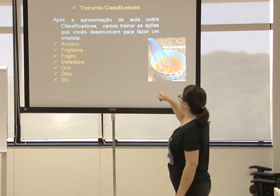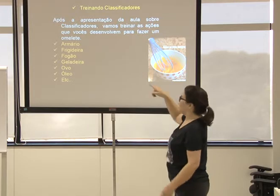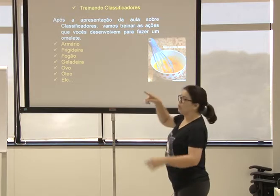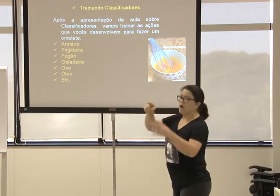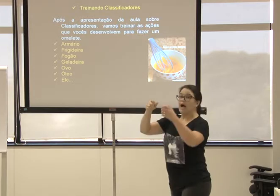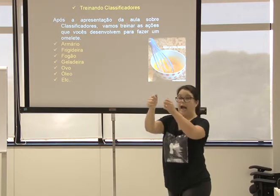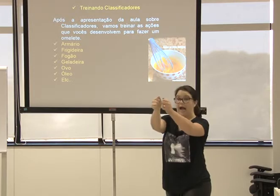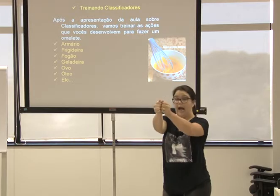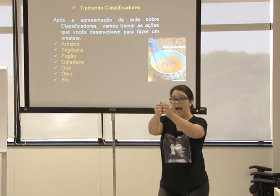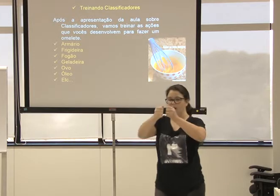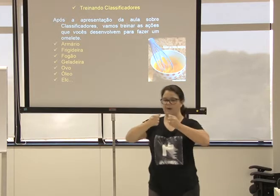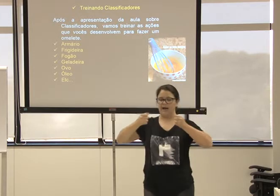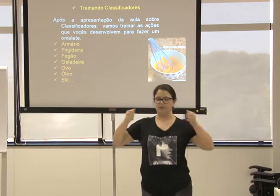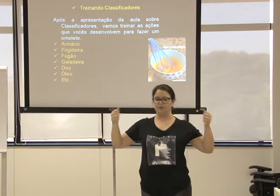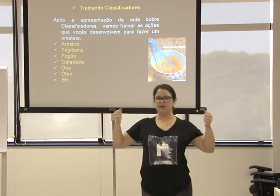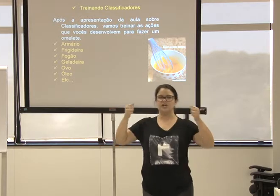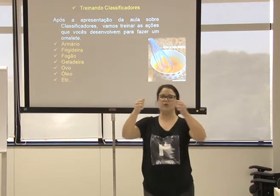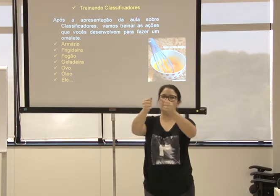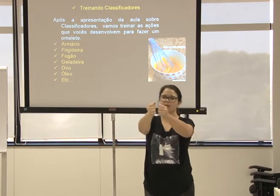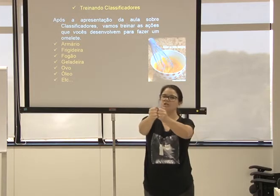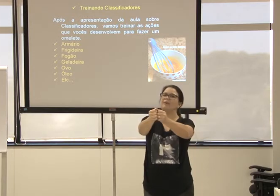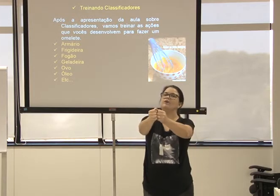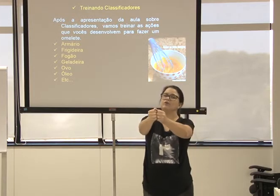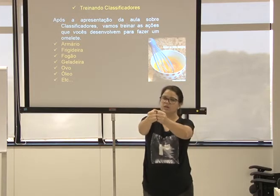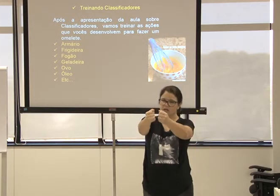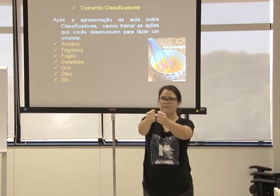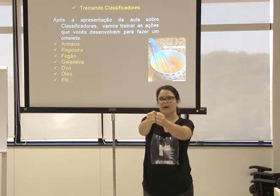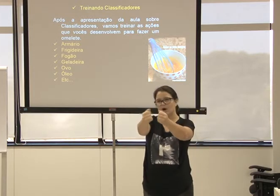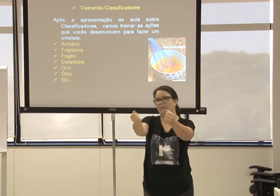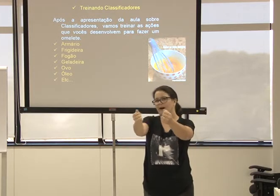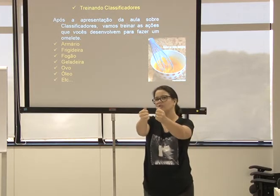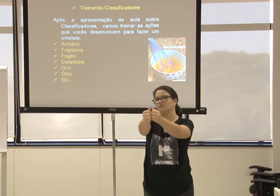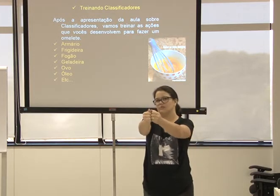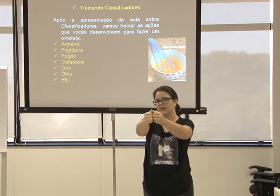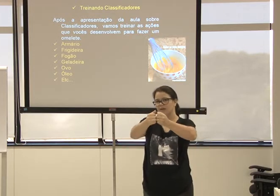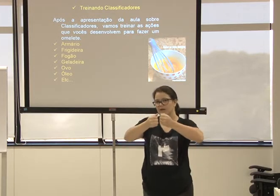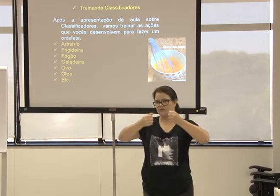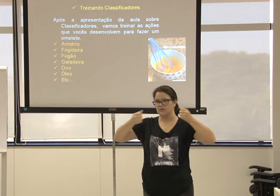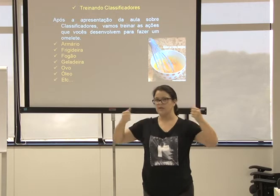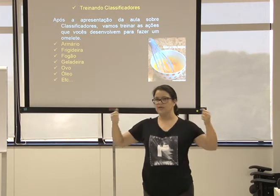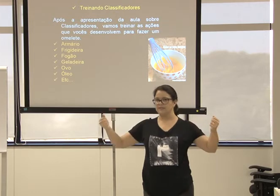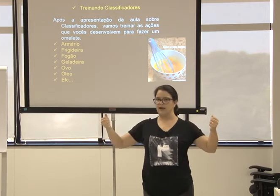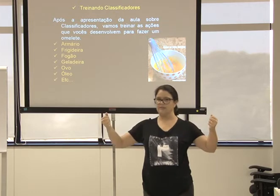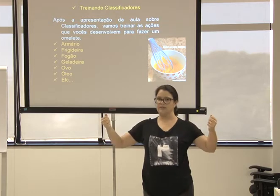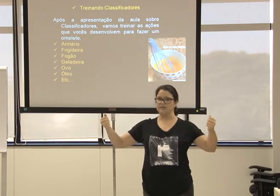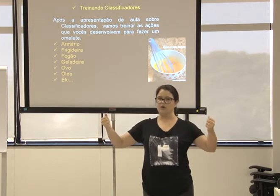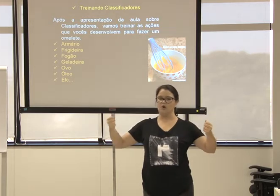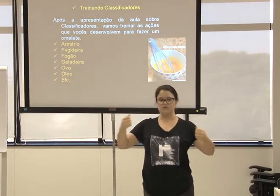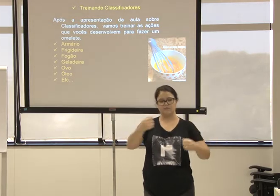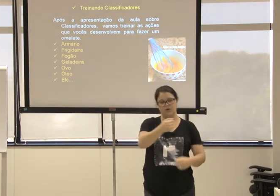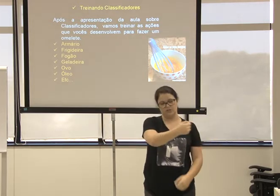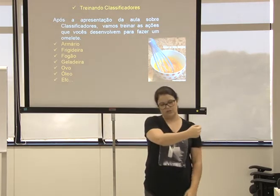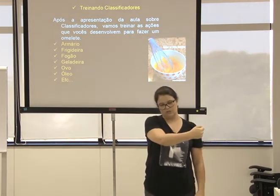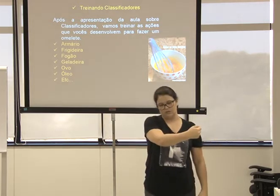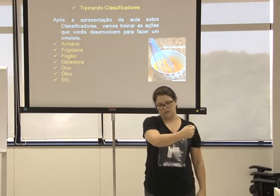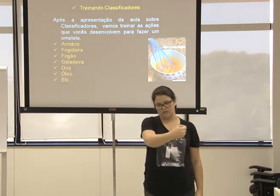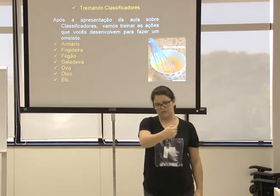Então, armário, porque geralmente a maior parte dos armários se abre assim, ou você pode